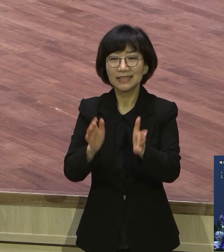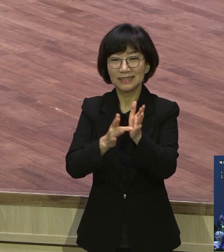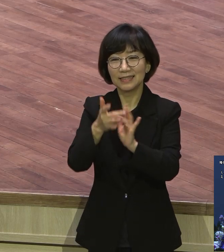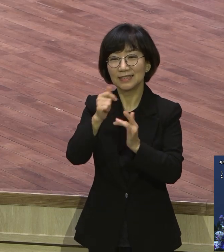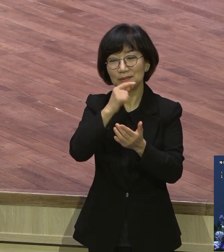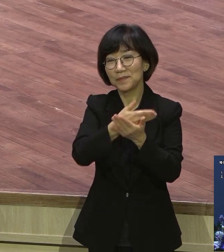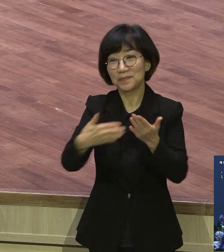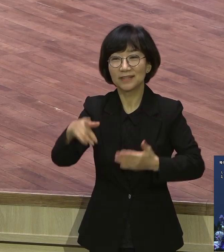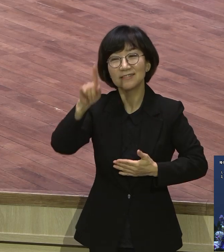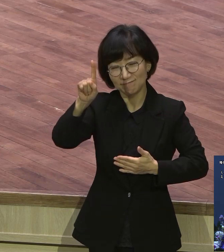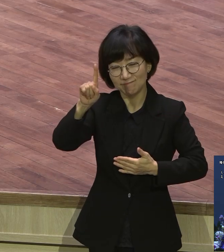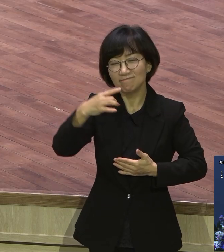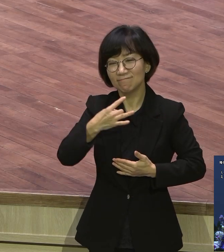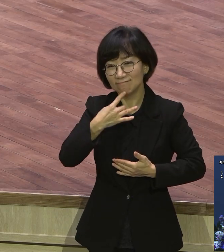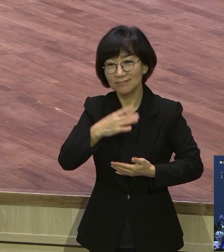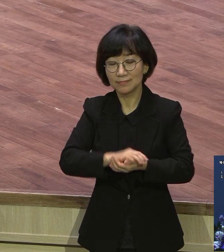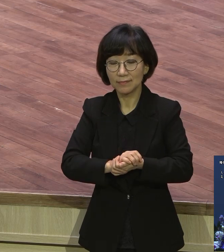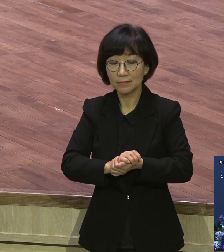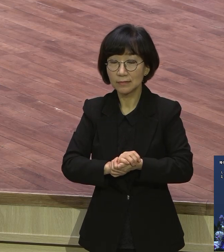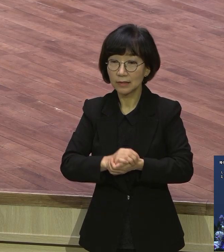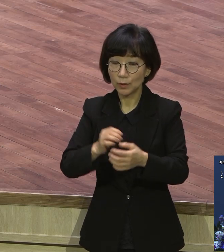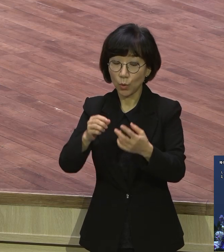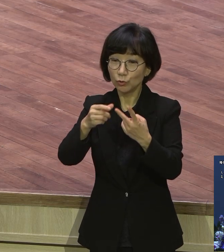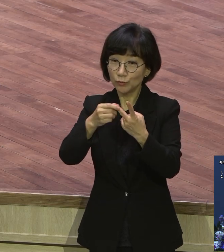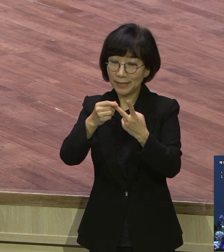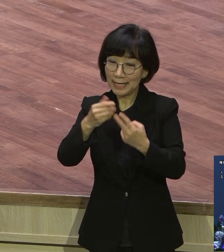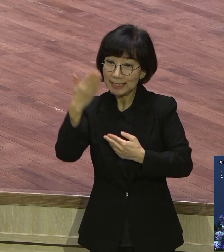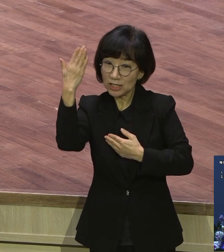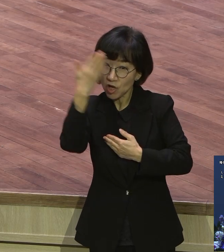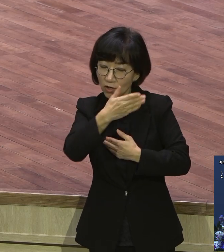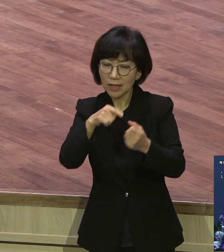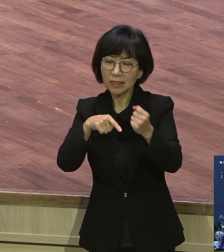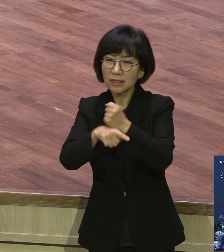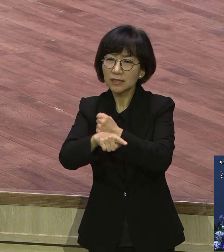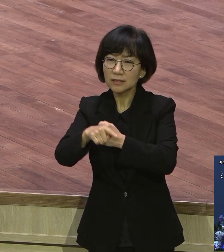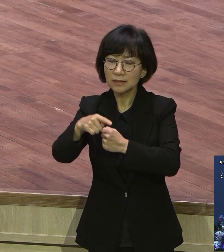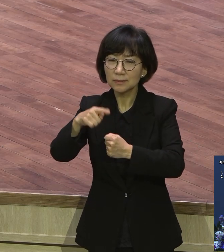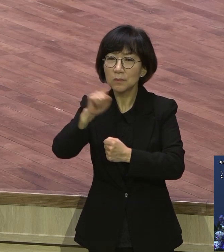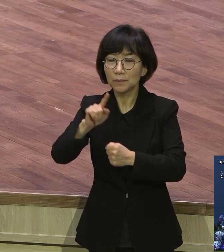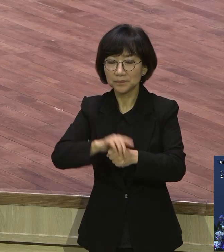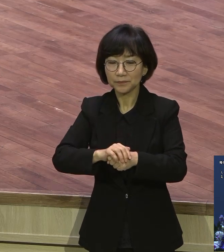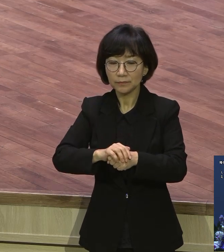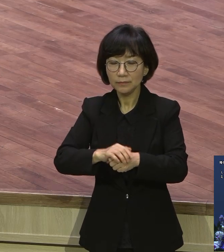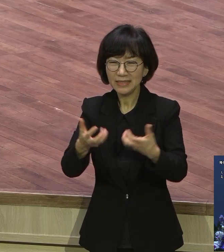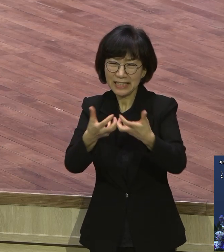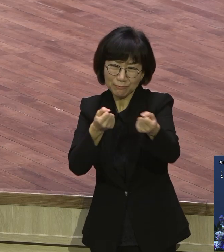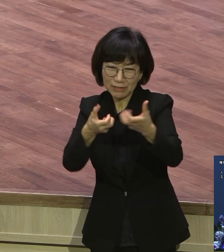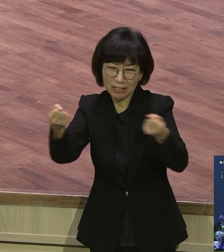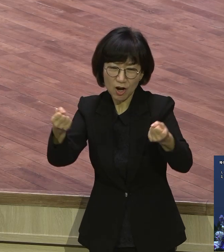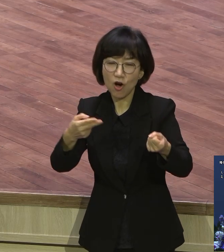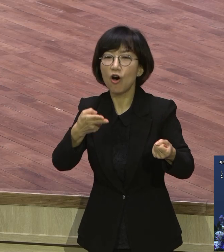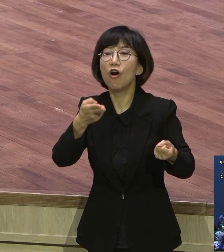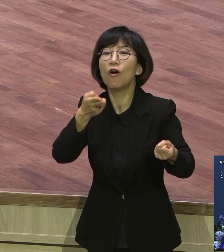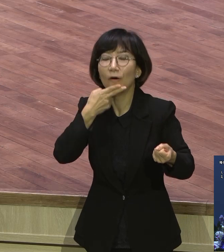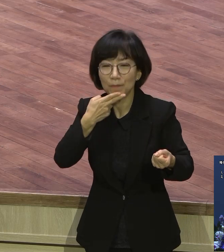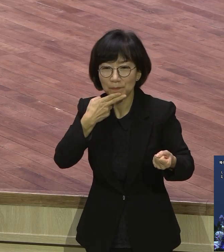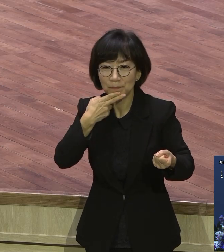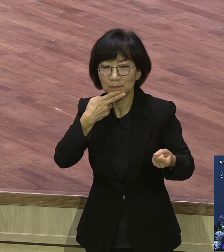이 청결의 또 한 가지 의미는 분열되지 않는 썩어지지 않니한 상태에